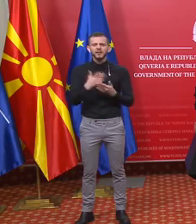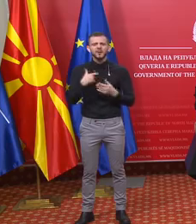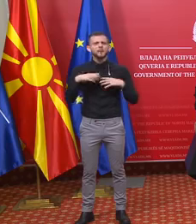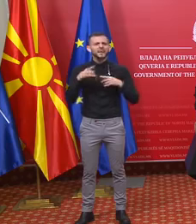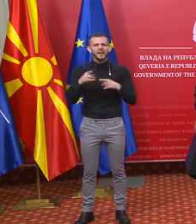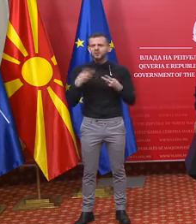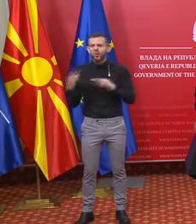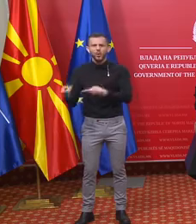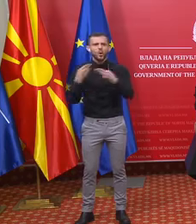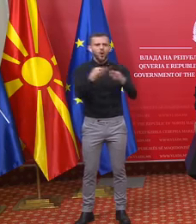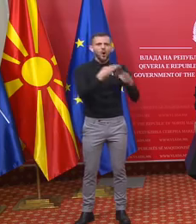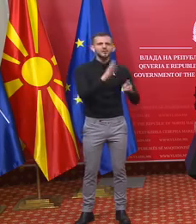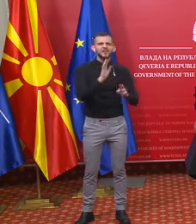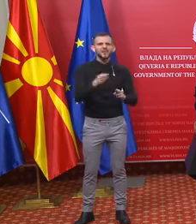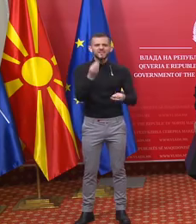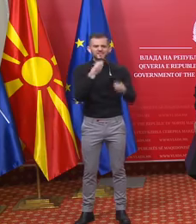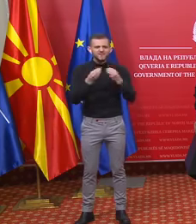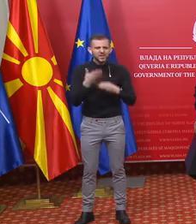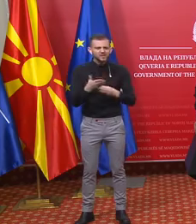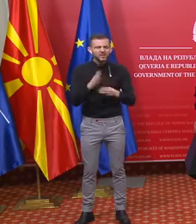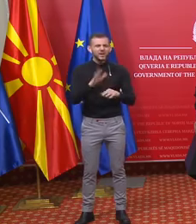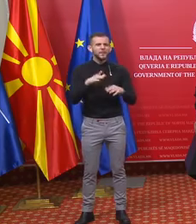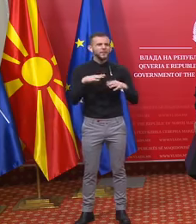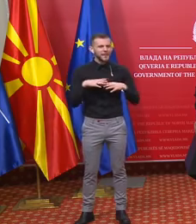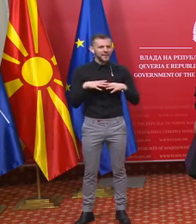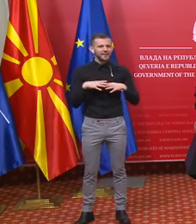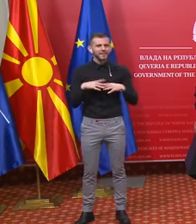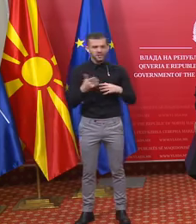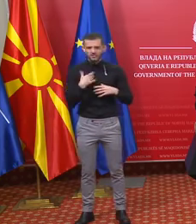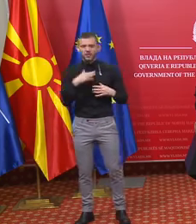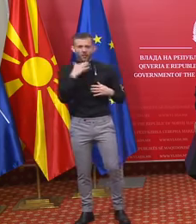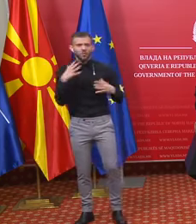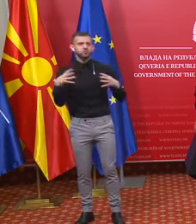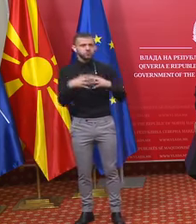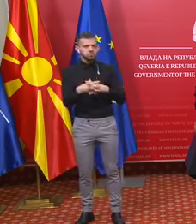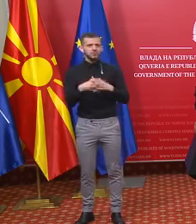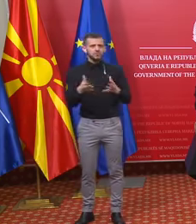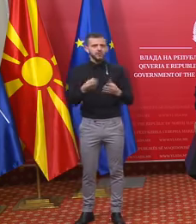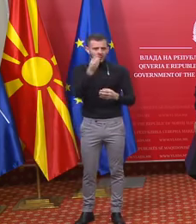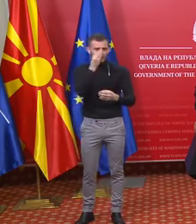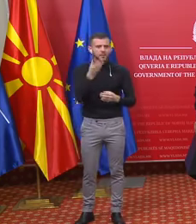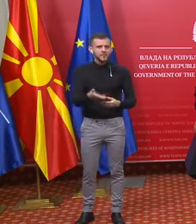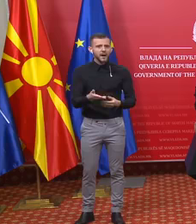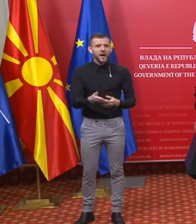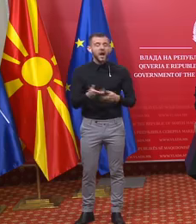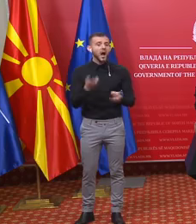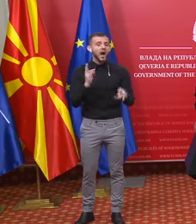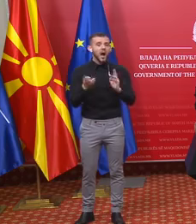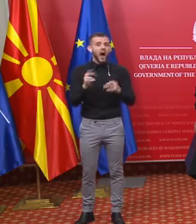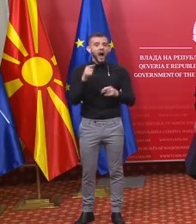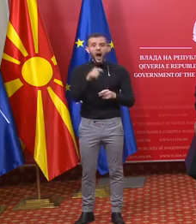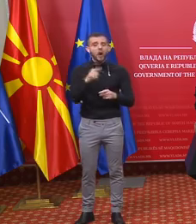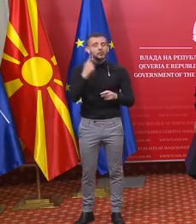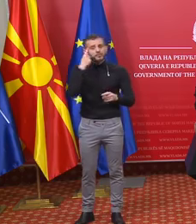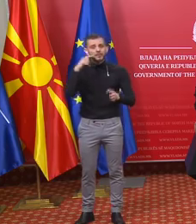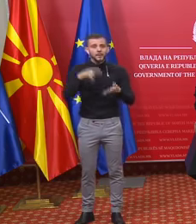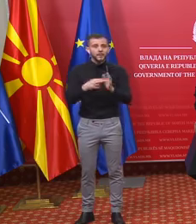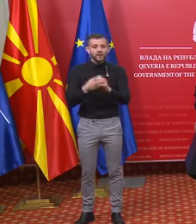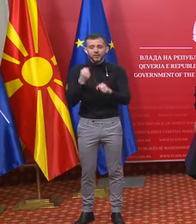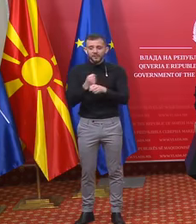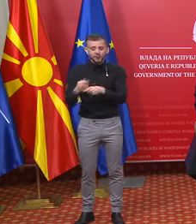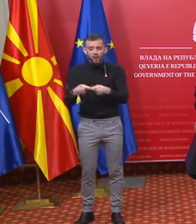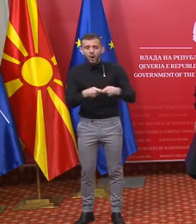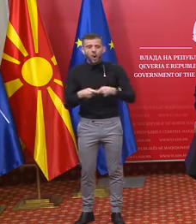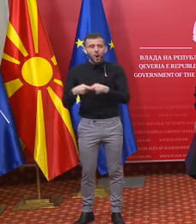се оди од по вечери и има масовни дружења. Како планирате да го